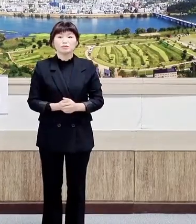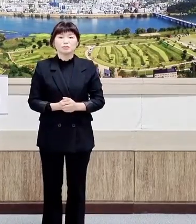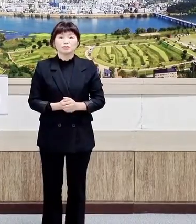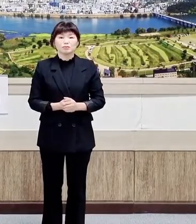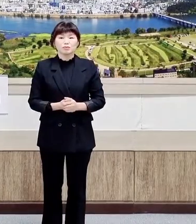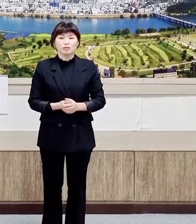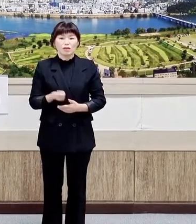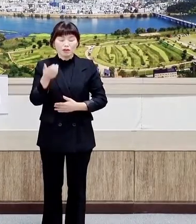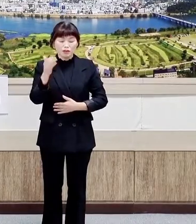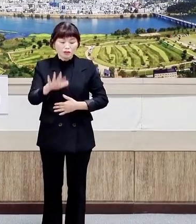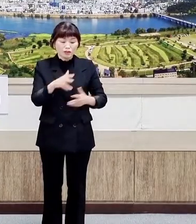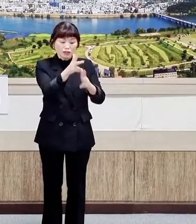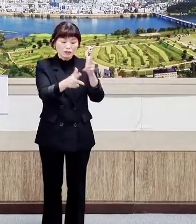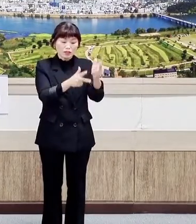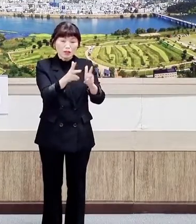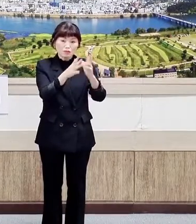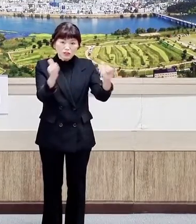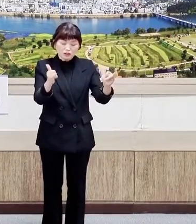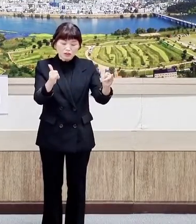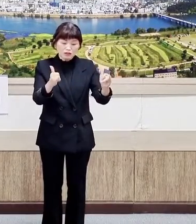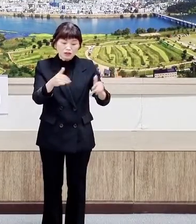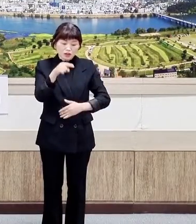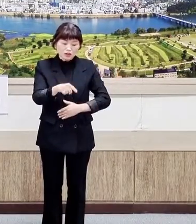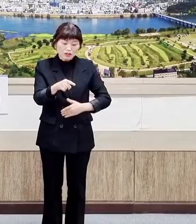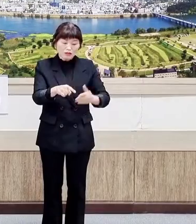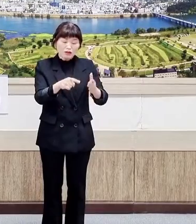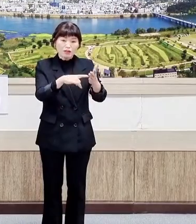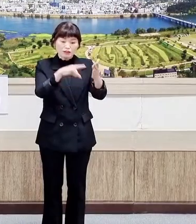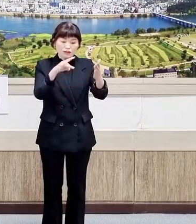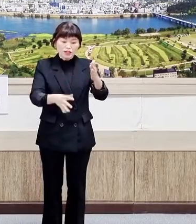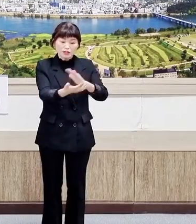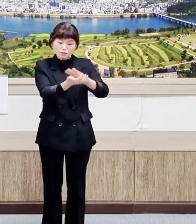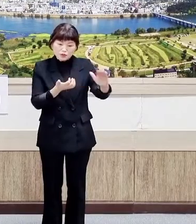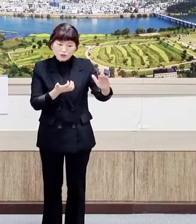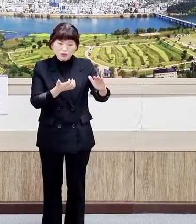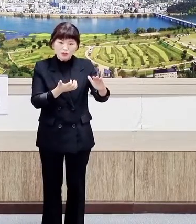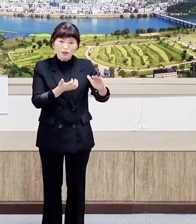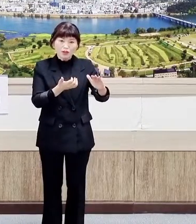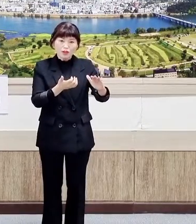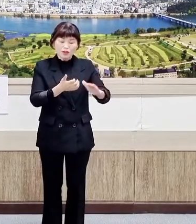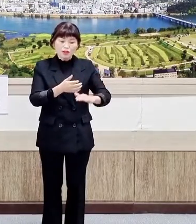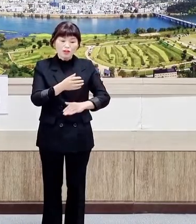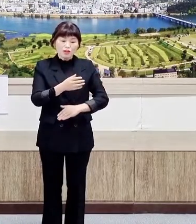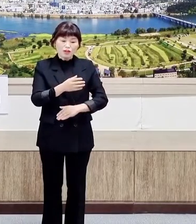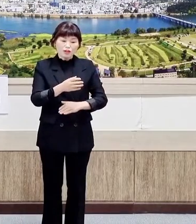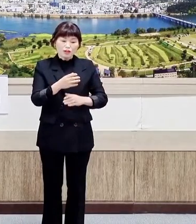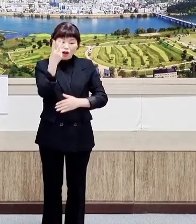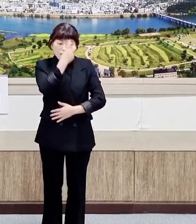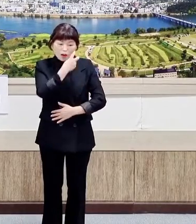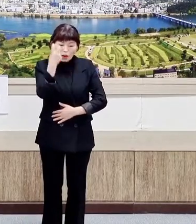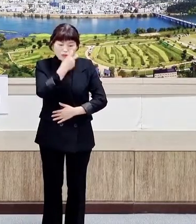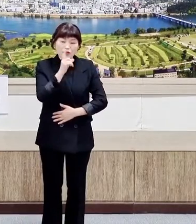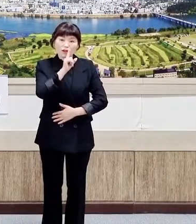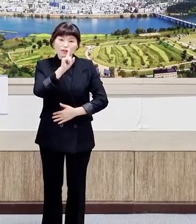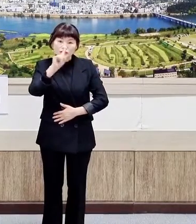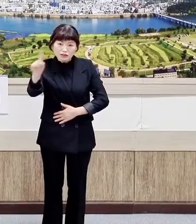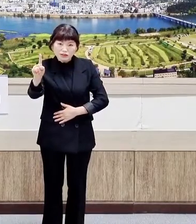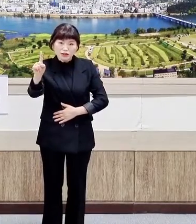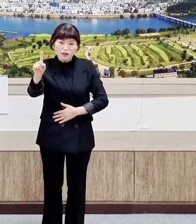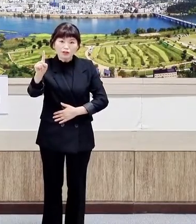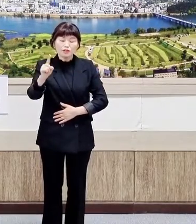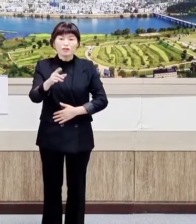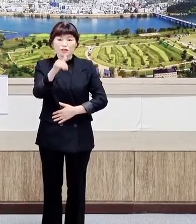정정 요청을 하였습니다. 이에 따라 종료 시점 지가를 처분 가격으로 인정하게